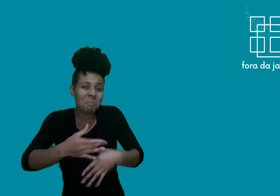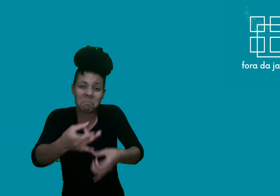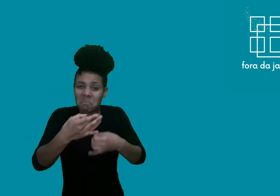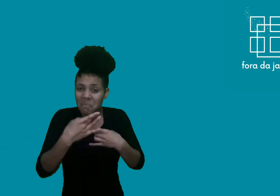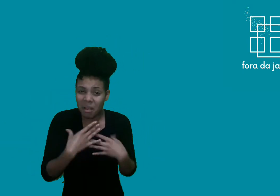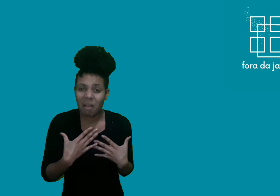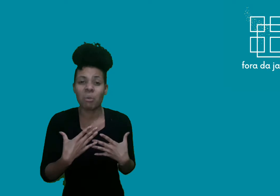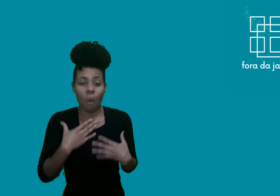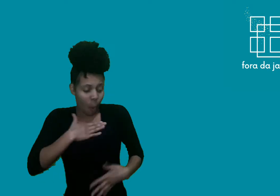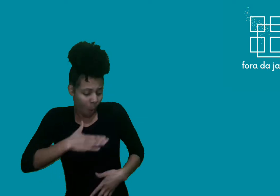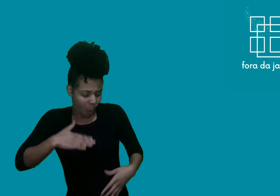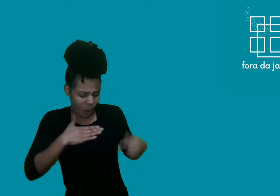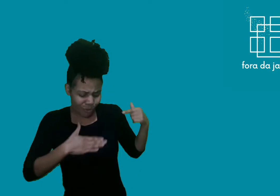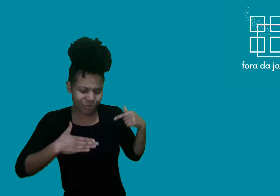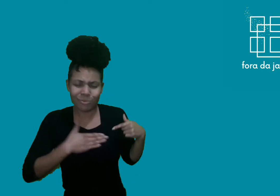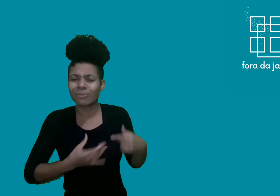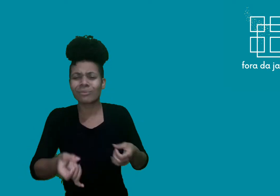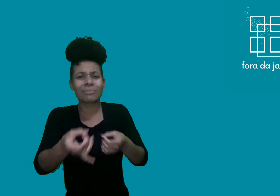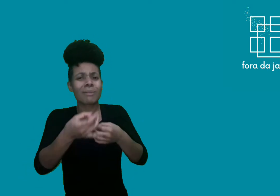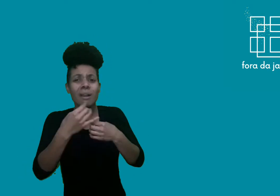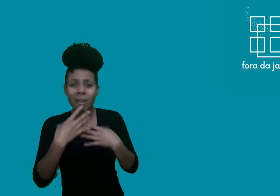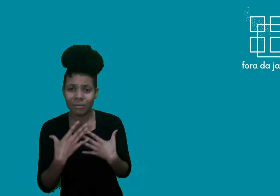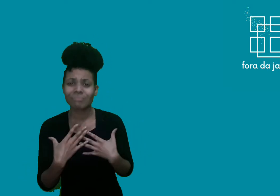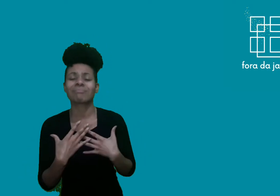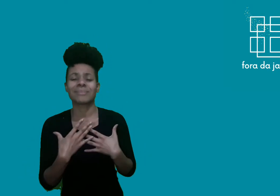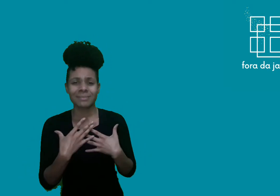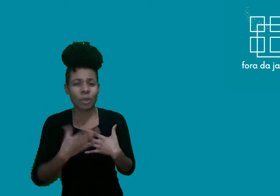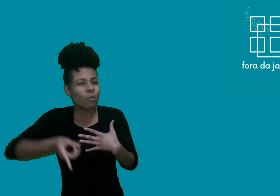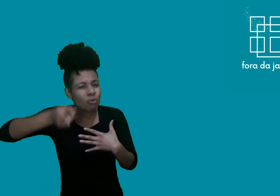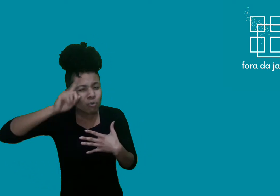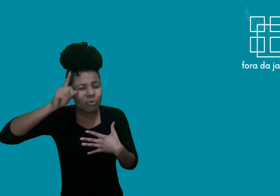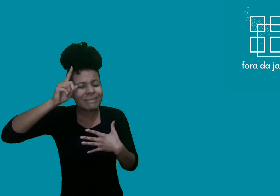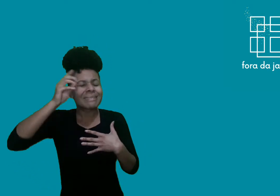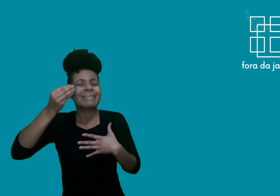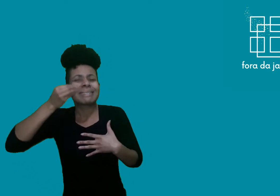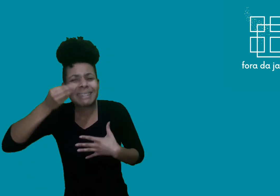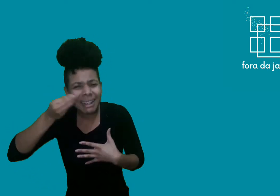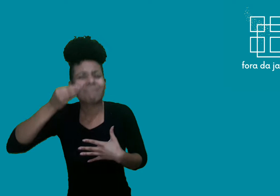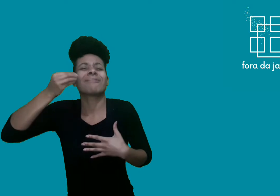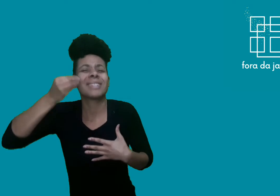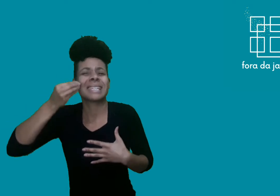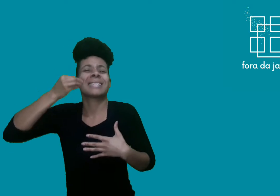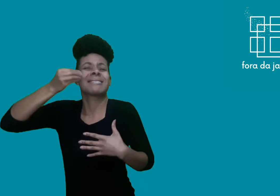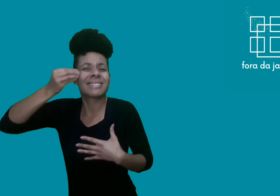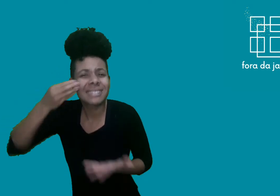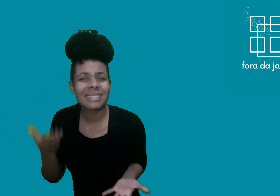mesmo? Porque às vezes a gente se permite nos deixar para lá. Será porque é mais simples deixar de lado do